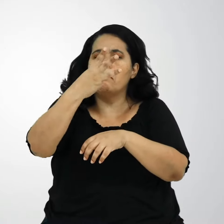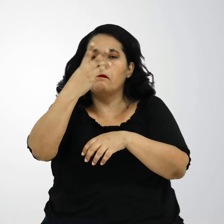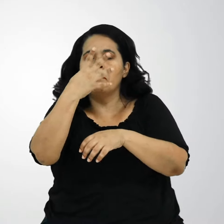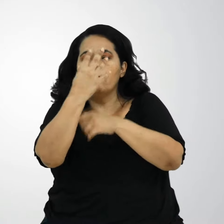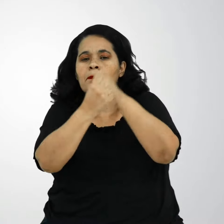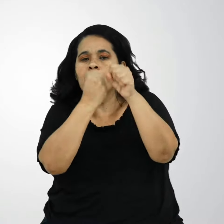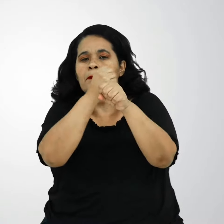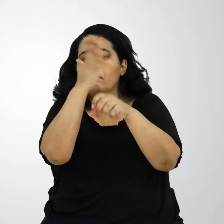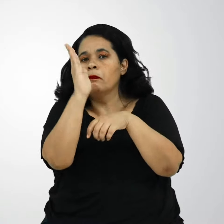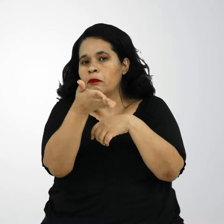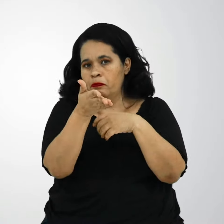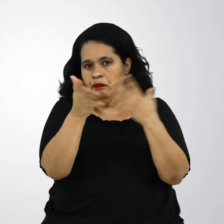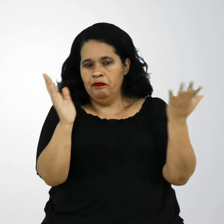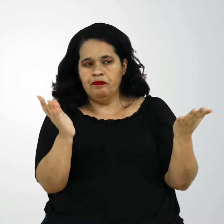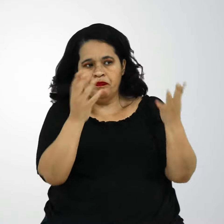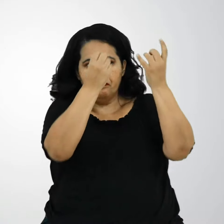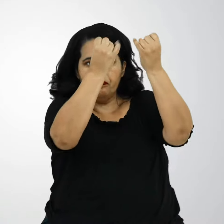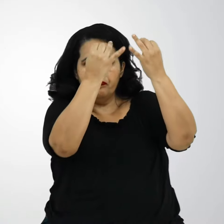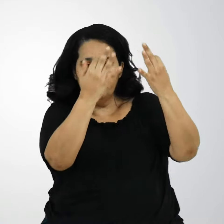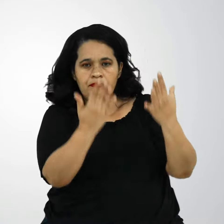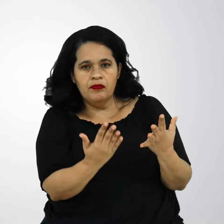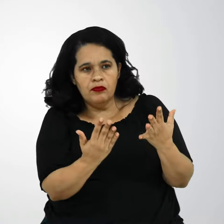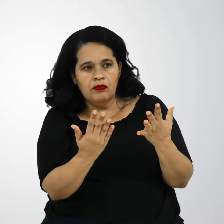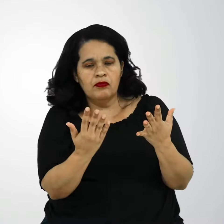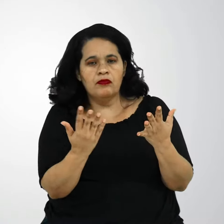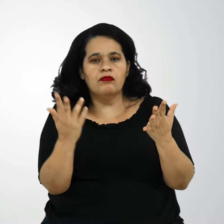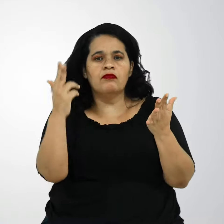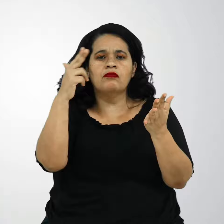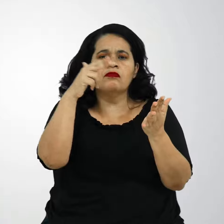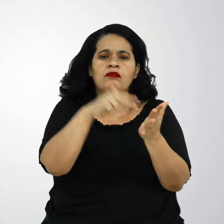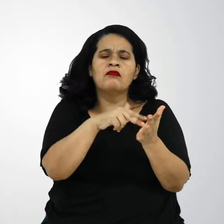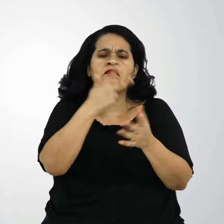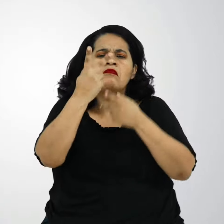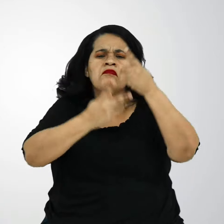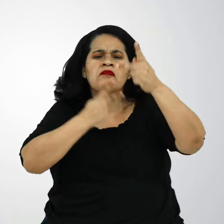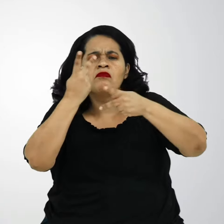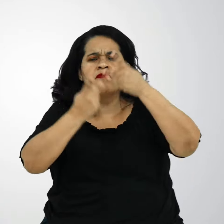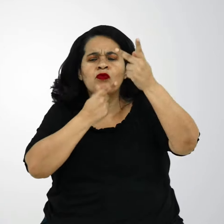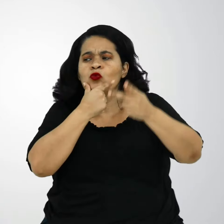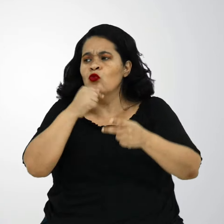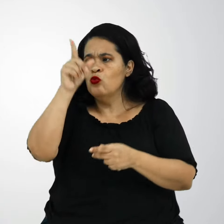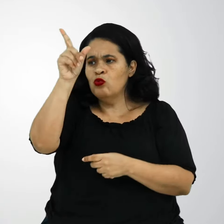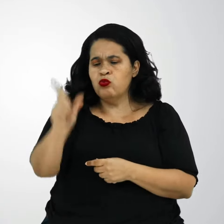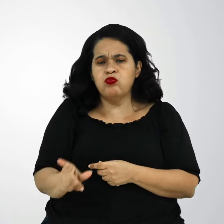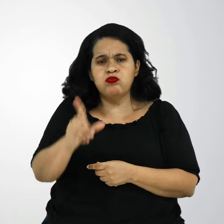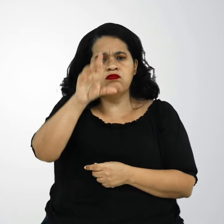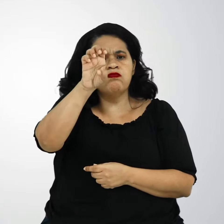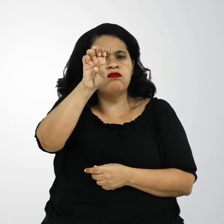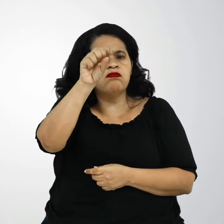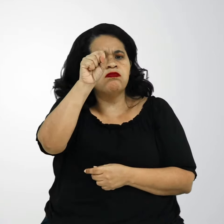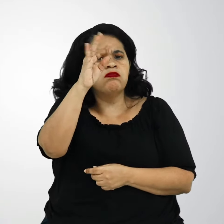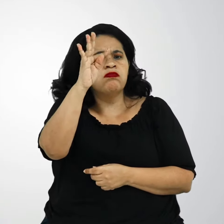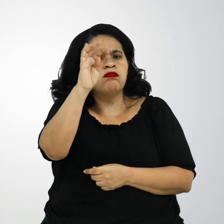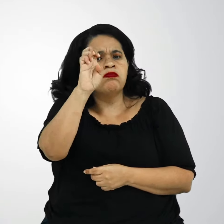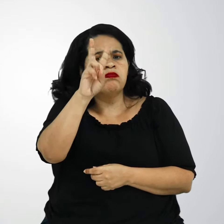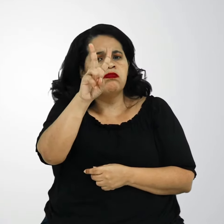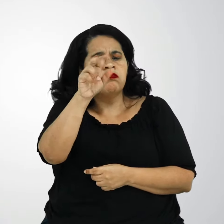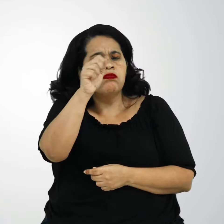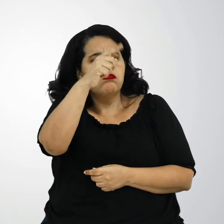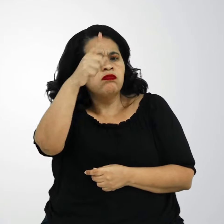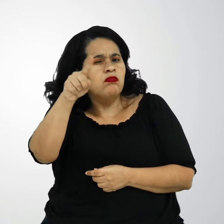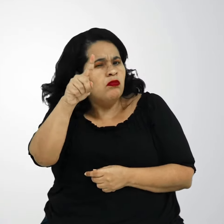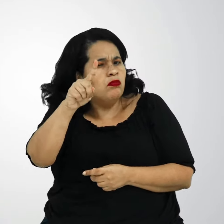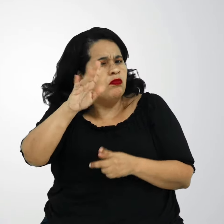o cumprimento. A explicação para chegar em Estevão, eles dão dizendo o seguinte, que a profecia refere-se